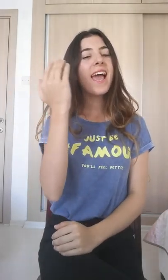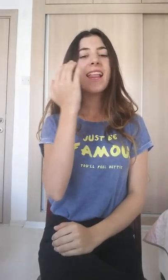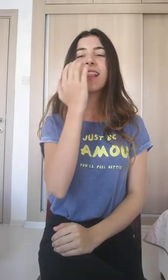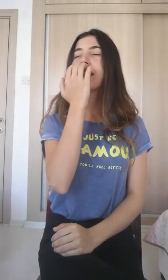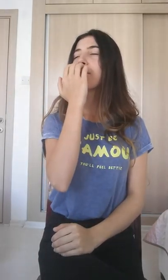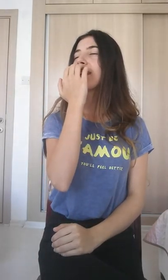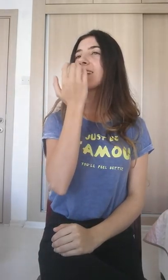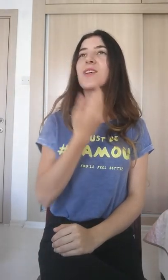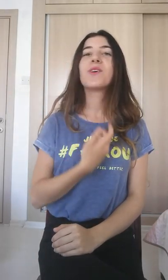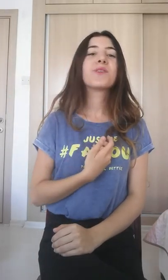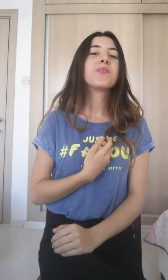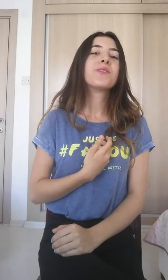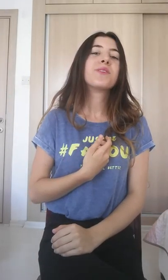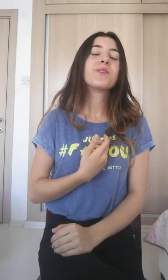gel bekliyorum.